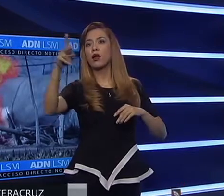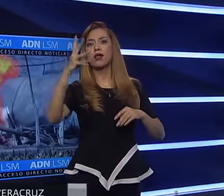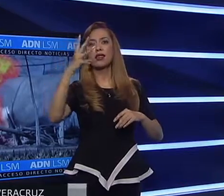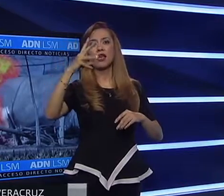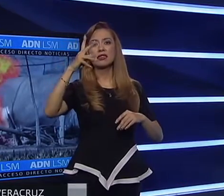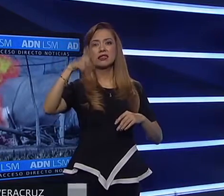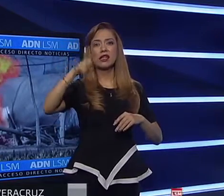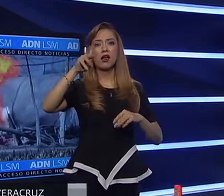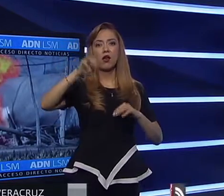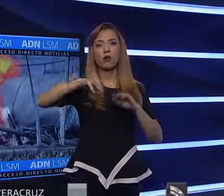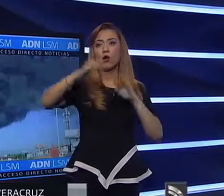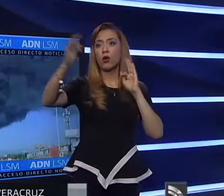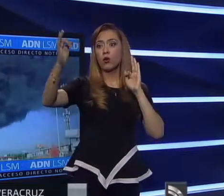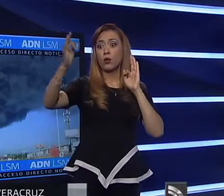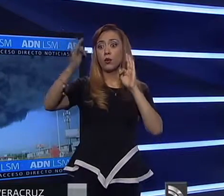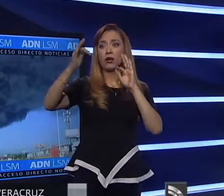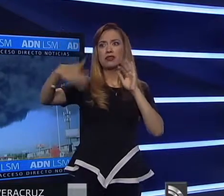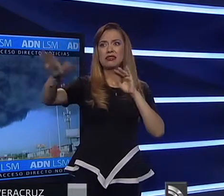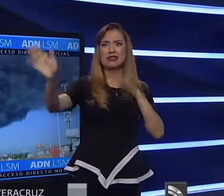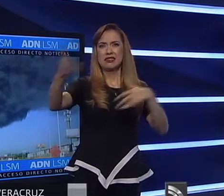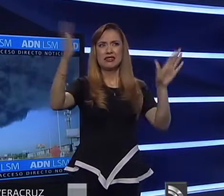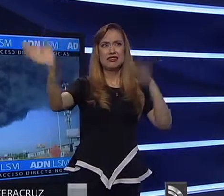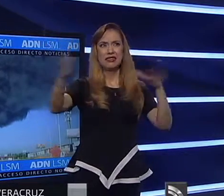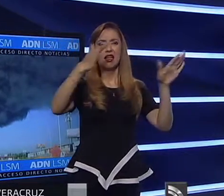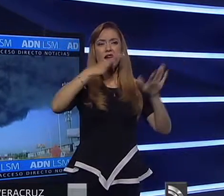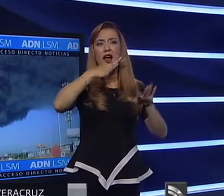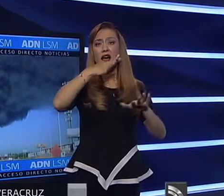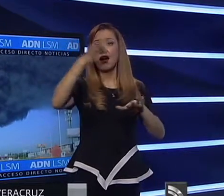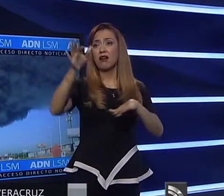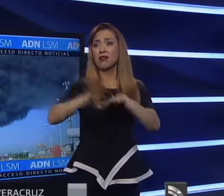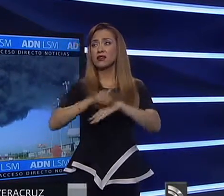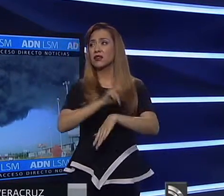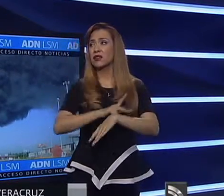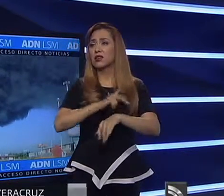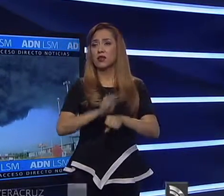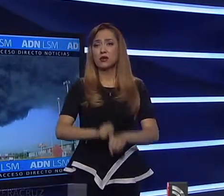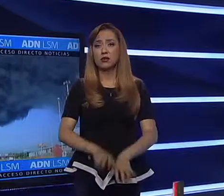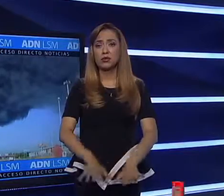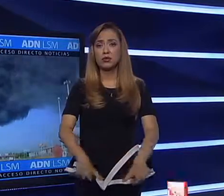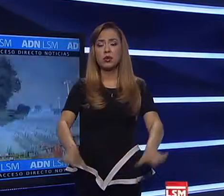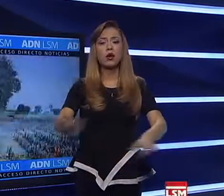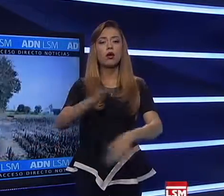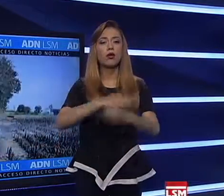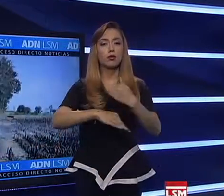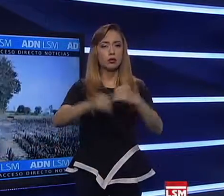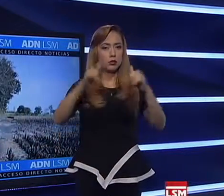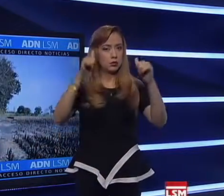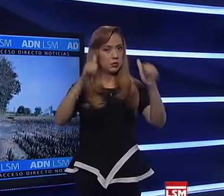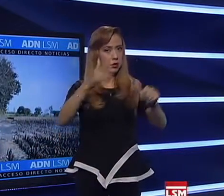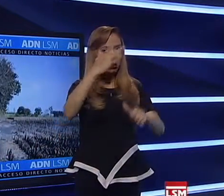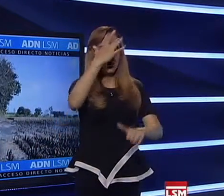redonda y emitieron alerta química. No se reportaron víctimas.